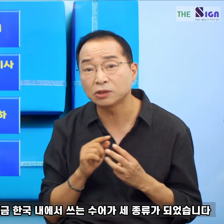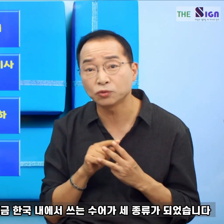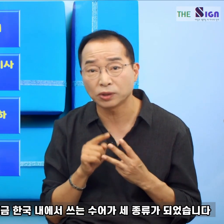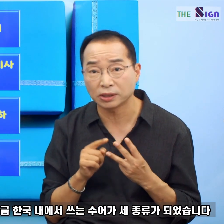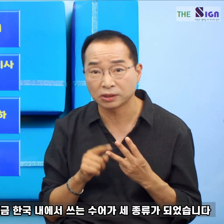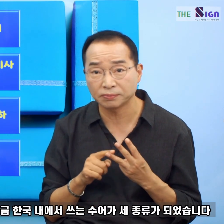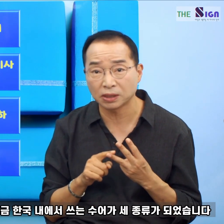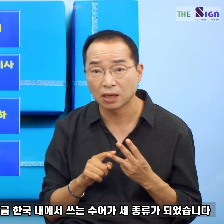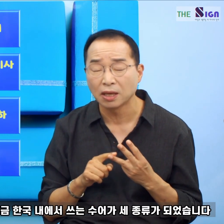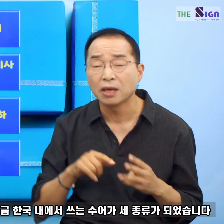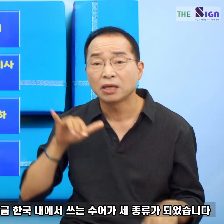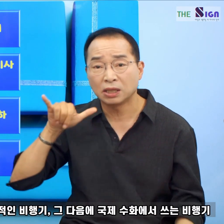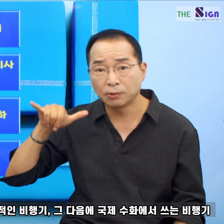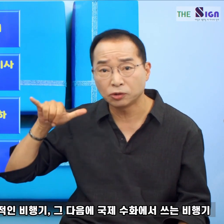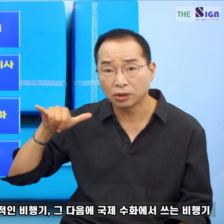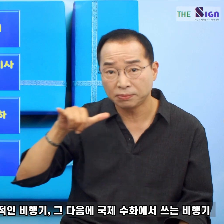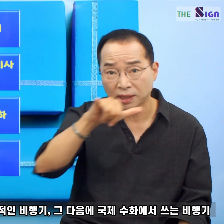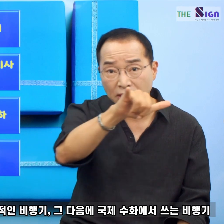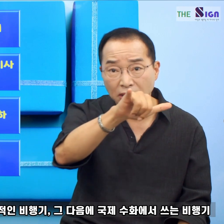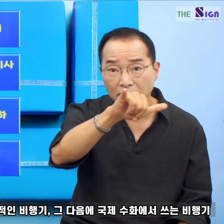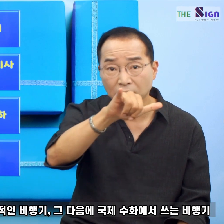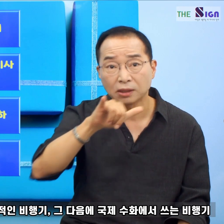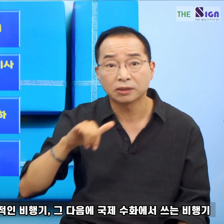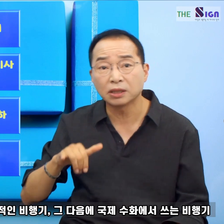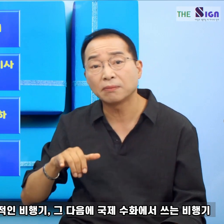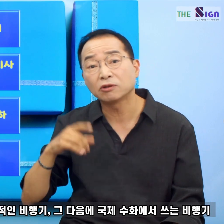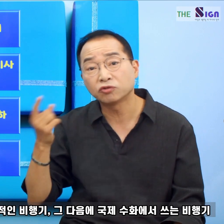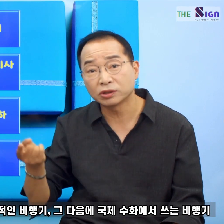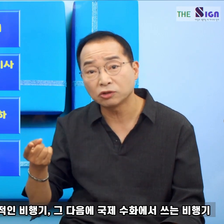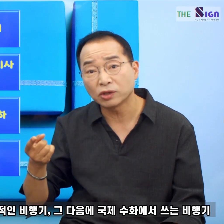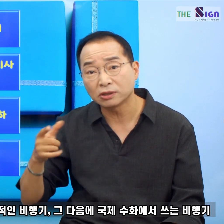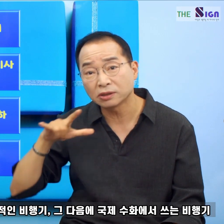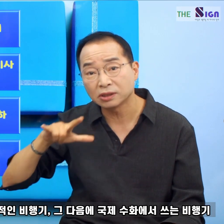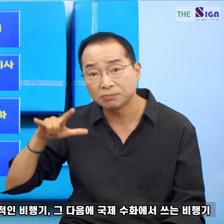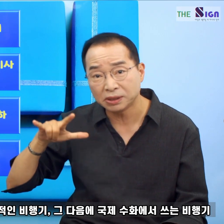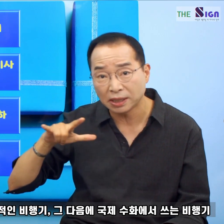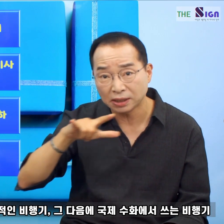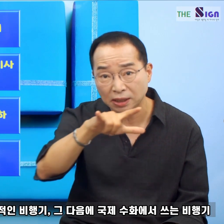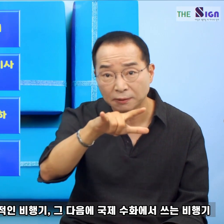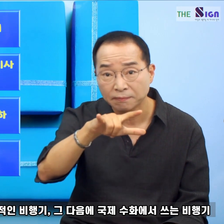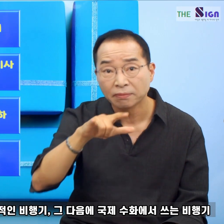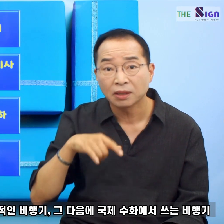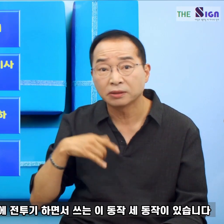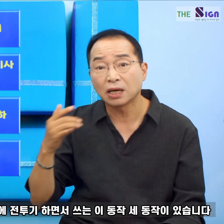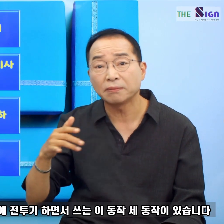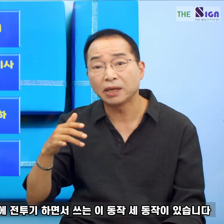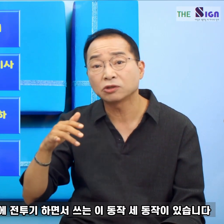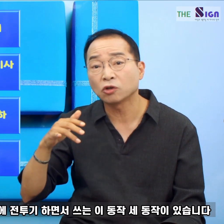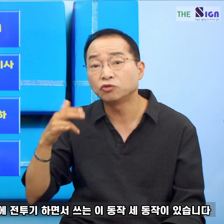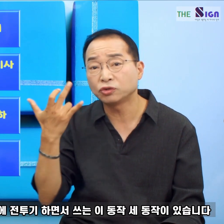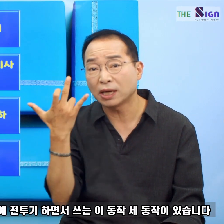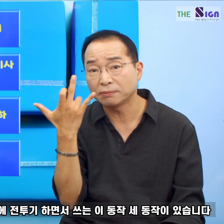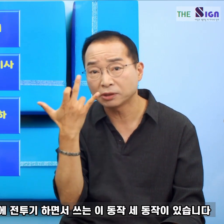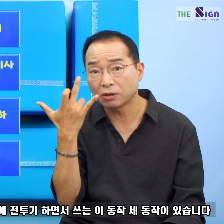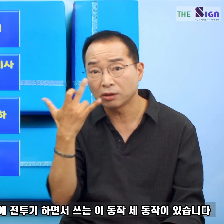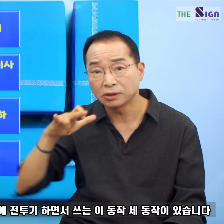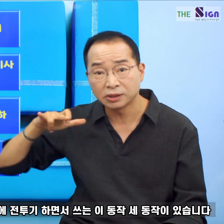종류가 됐습니다. 기본적인 비행기, 그 다음에 국제수화에서 쓰는 비행기, 그 다음에 전투기 하면서